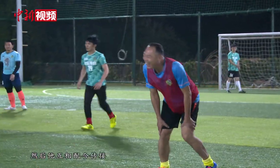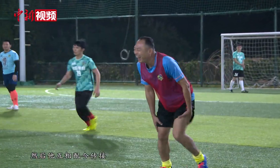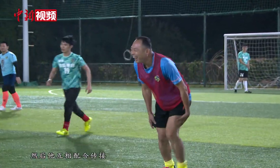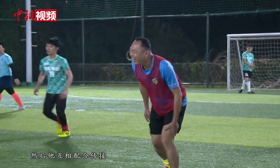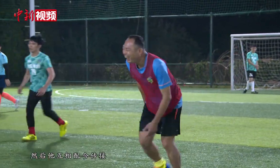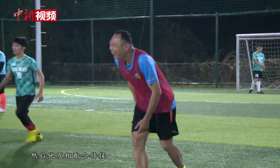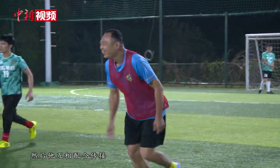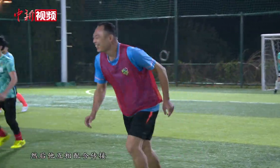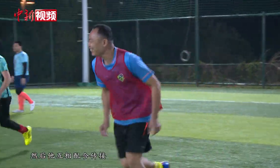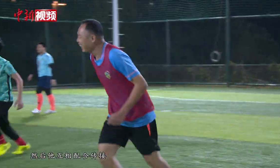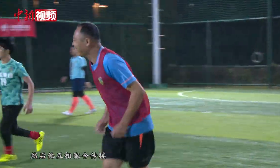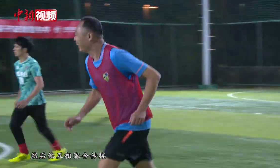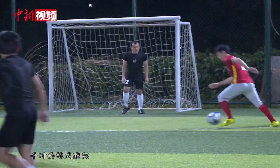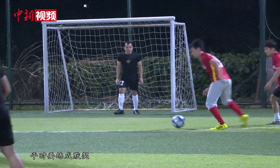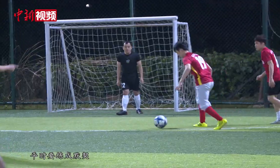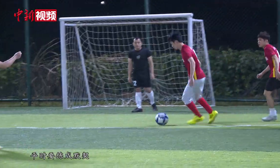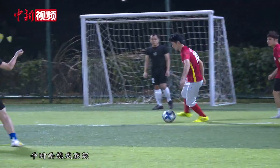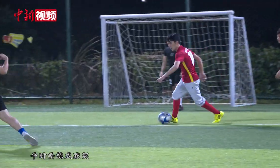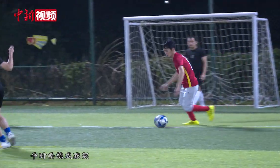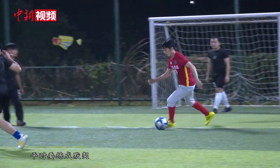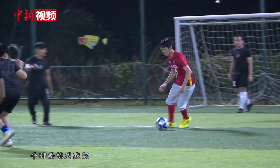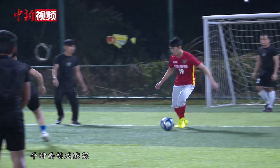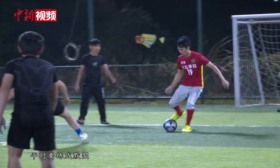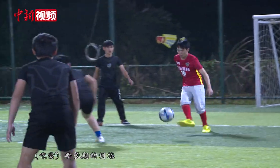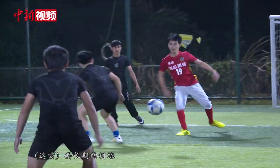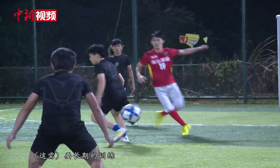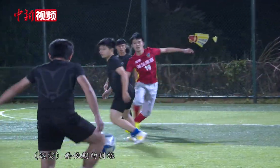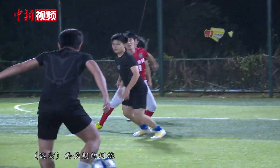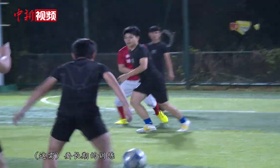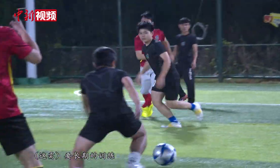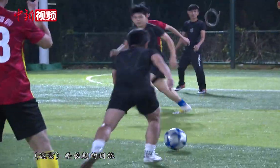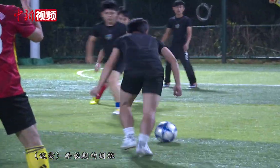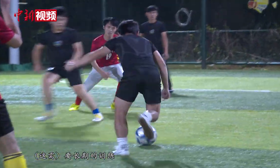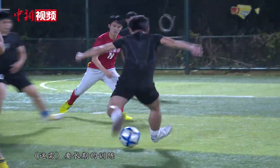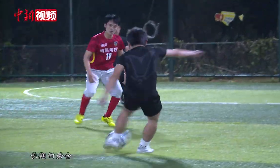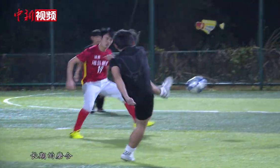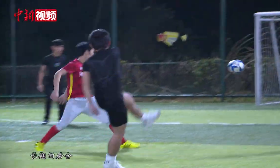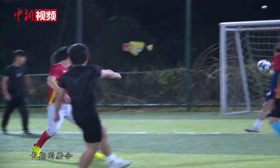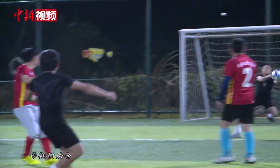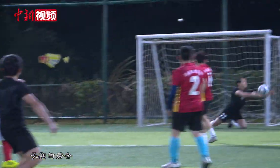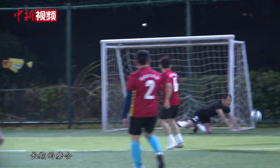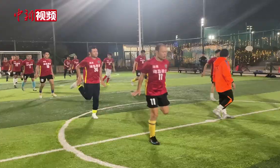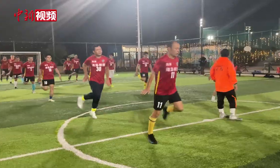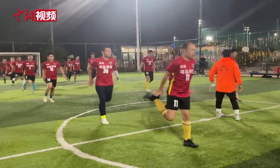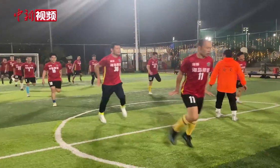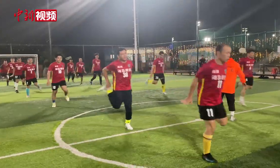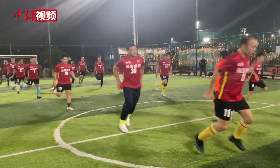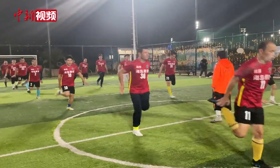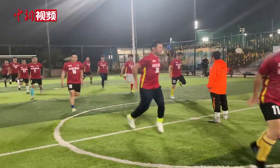他互相配合传接，要平时要练成默契，要长期的训练，长期的磨合。 经过不断训